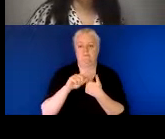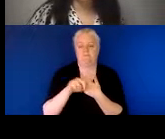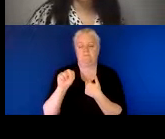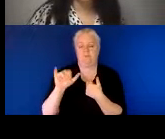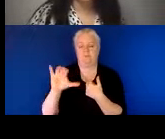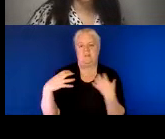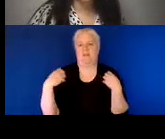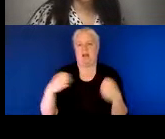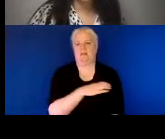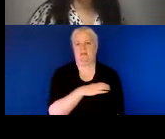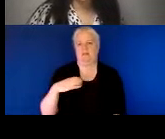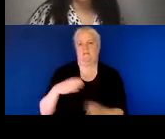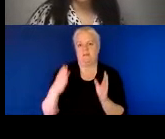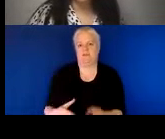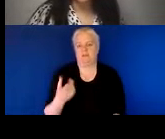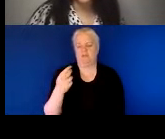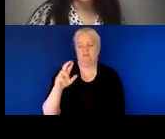那如果有任何的问题呢，那我们的职员，我们国会议员办公室的职员呢，也会在看着我们的留言区域。那这个活动呢，也是直播呢，除了直播之外呢，也会有一个语言的版本提供的，所以是很全面的。